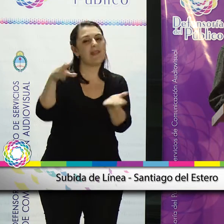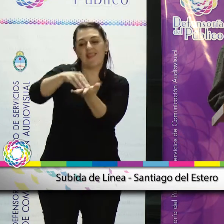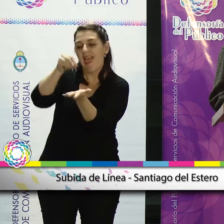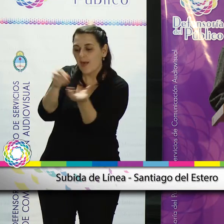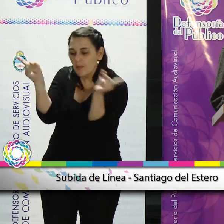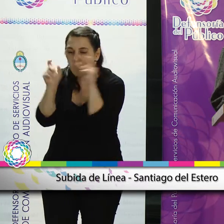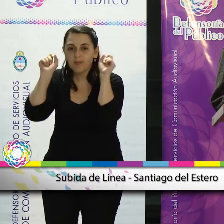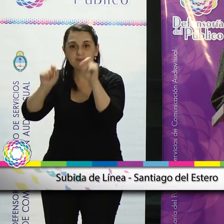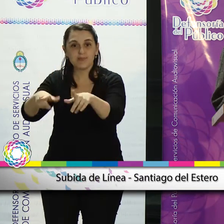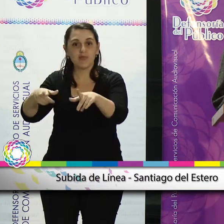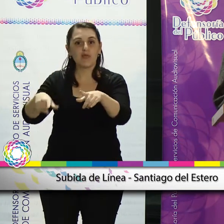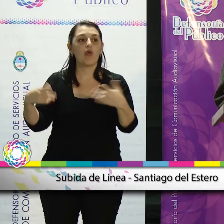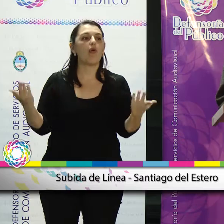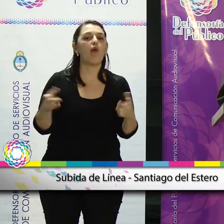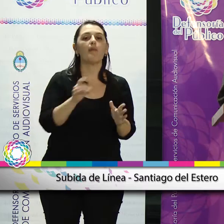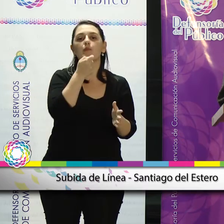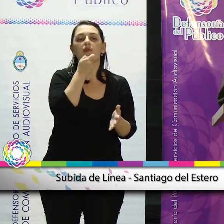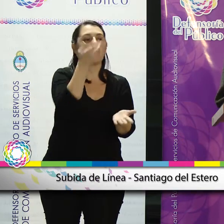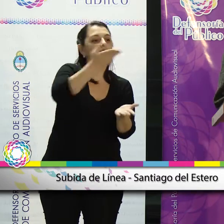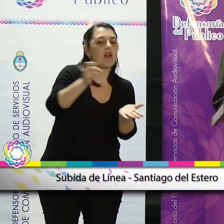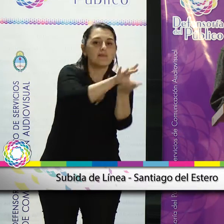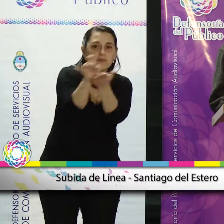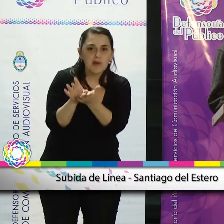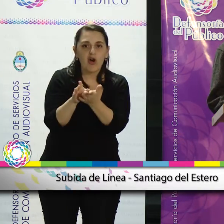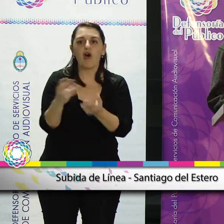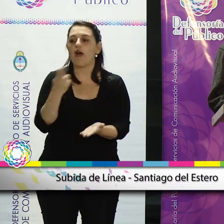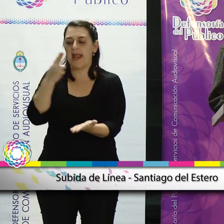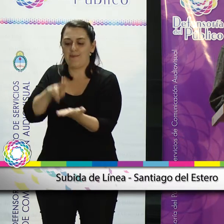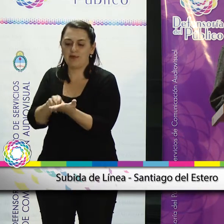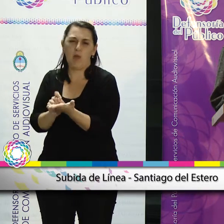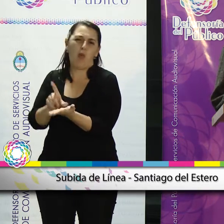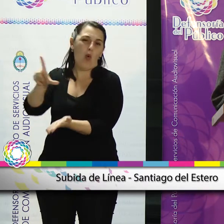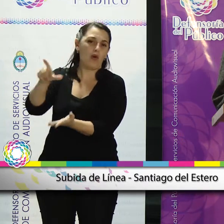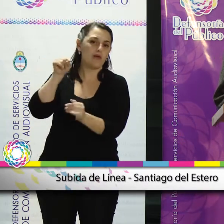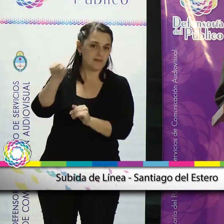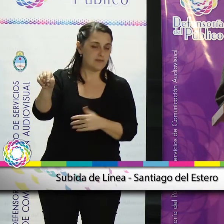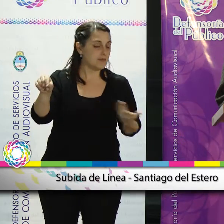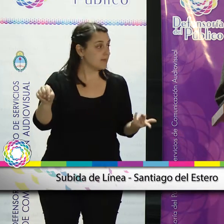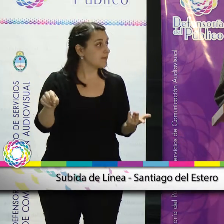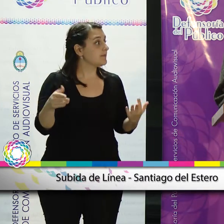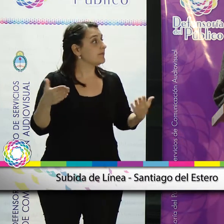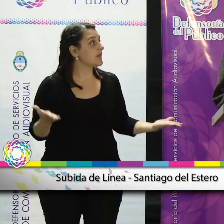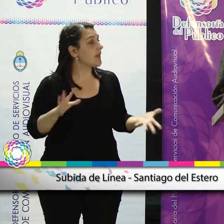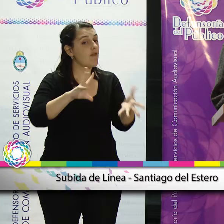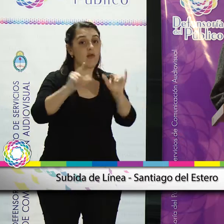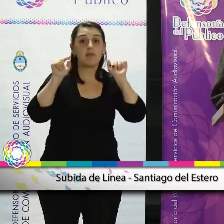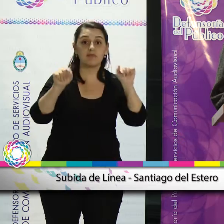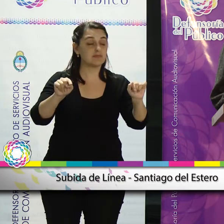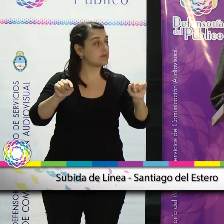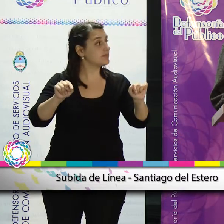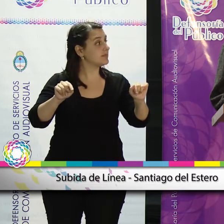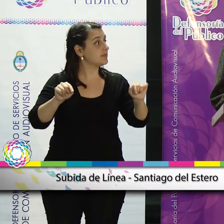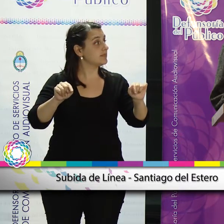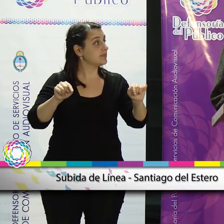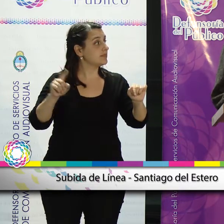un contexto más general la despidos los tarifazos entonces haciendo el uso de estas plataformas digitales hemos